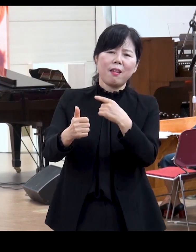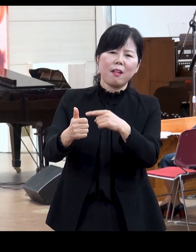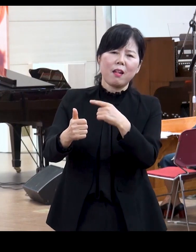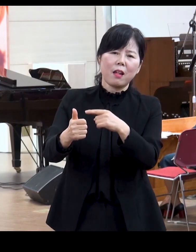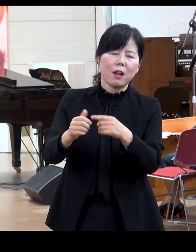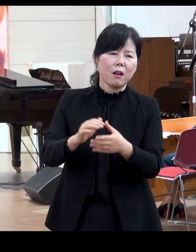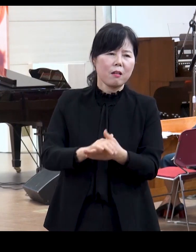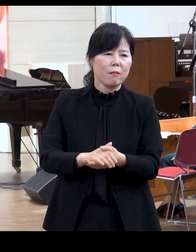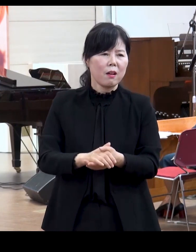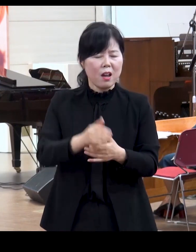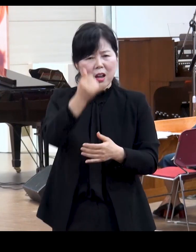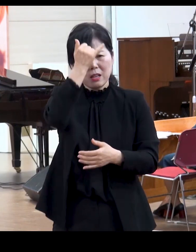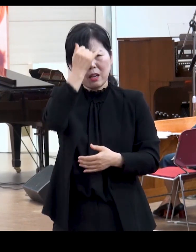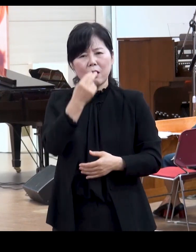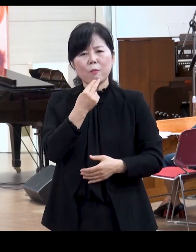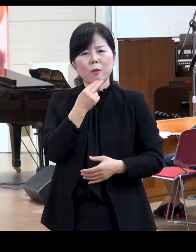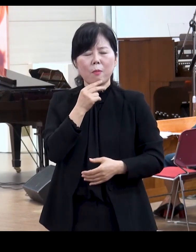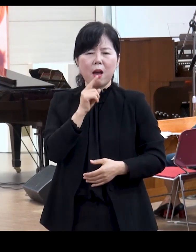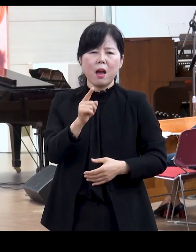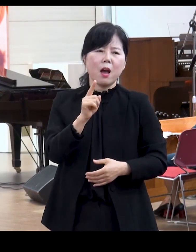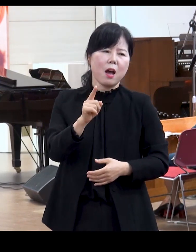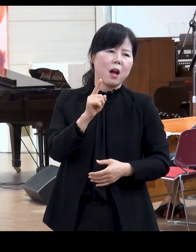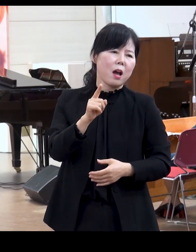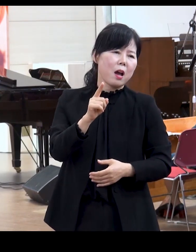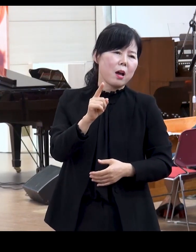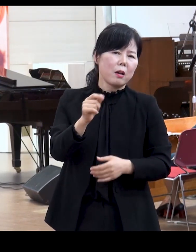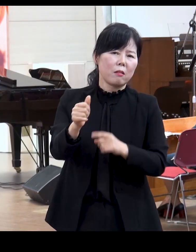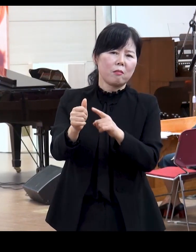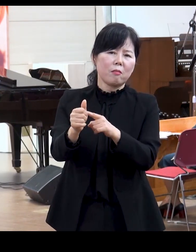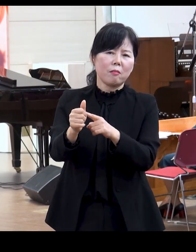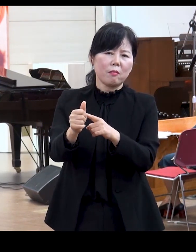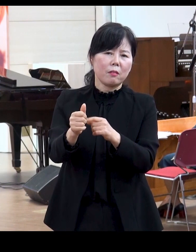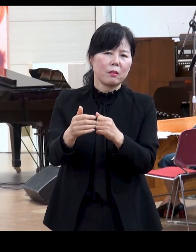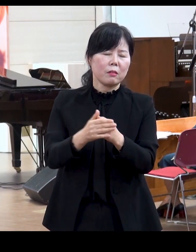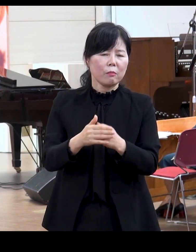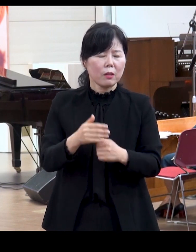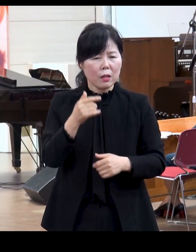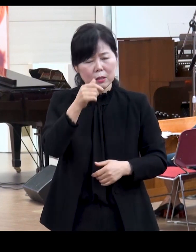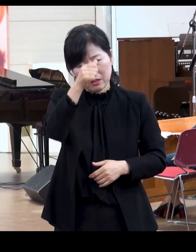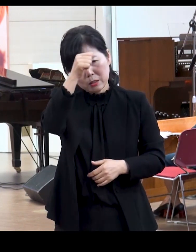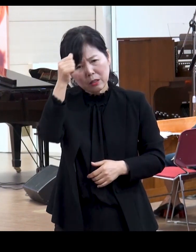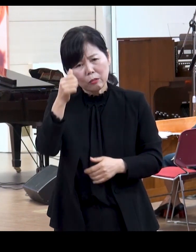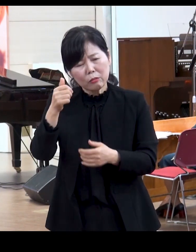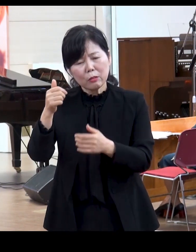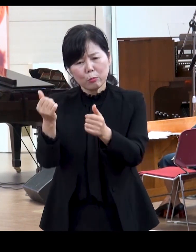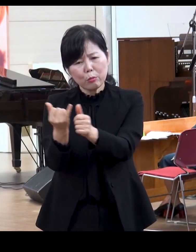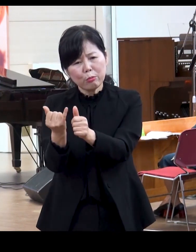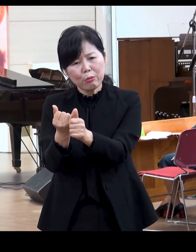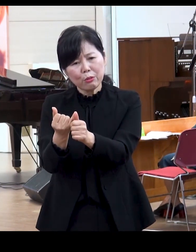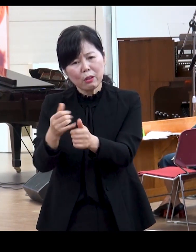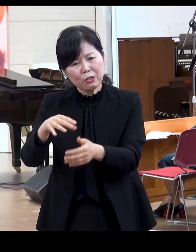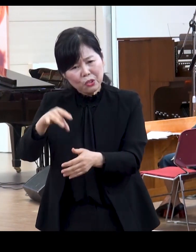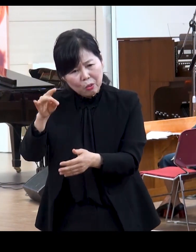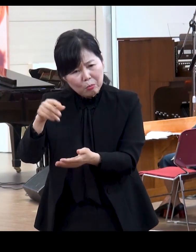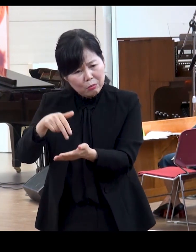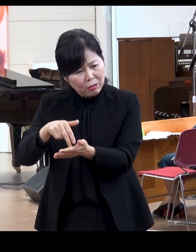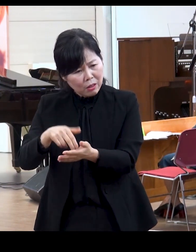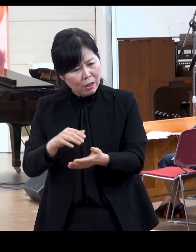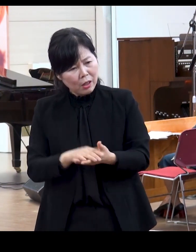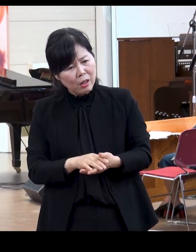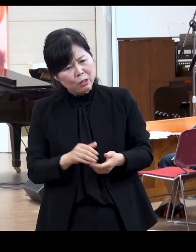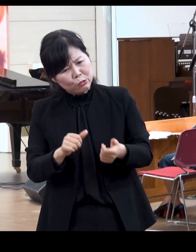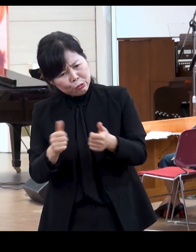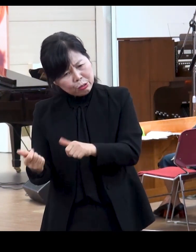조롱하고 막말을 하고 하는데 정말 이 장로님 부부는요, 죽는 줄 알았다는 거예요. 너무 힘들었다는